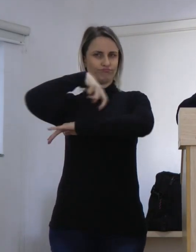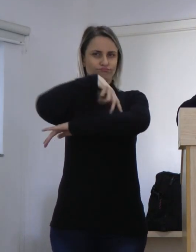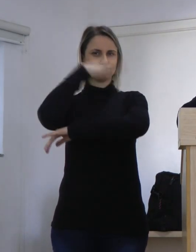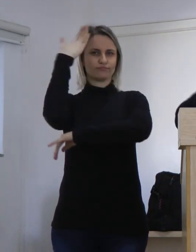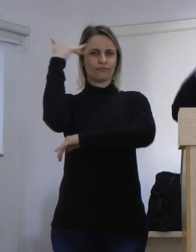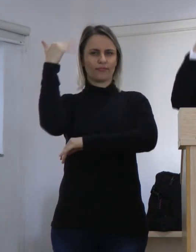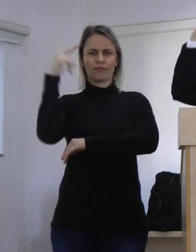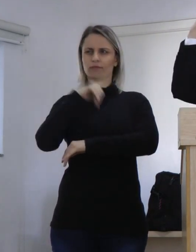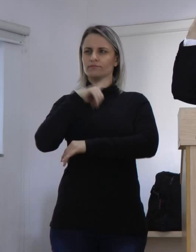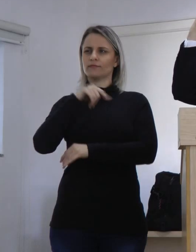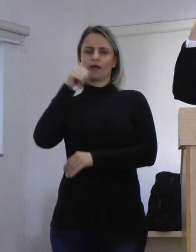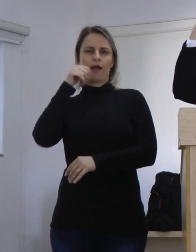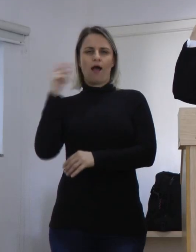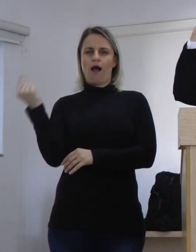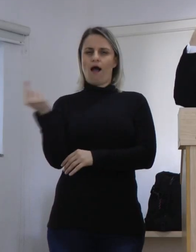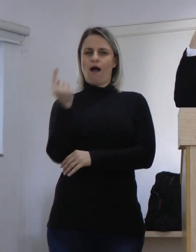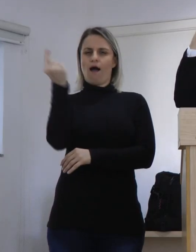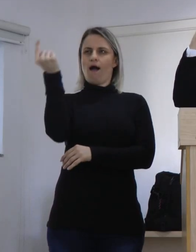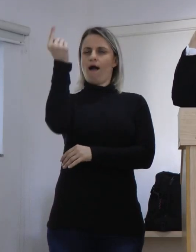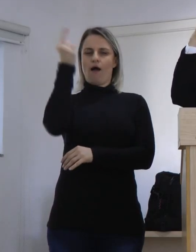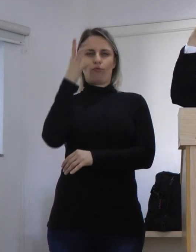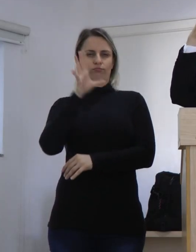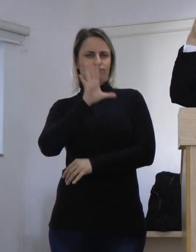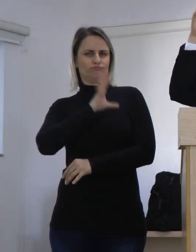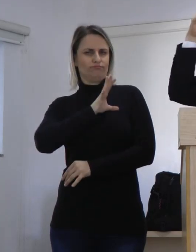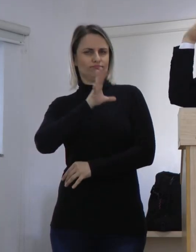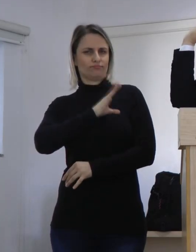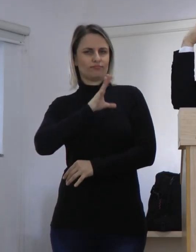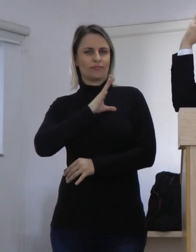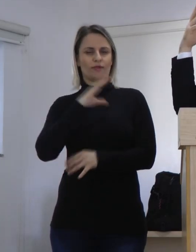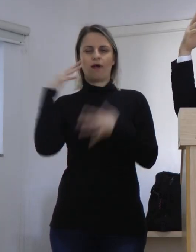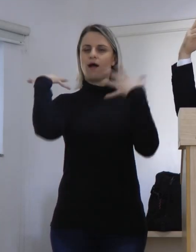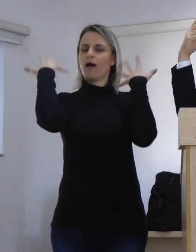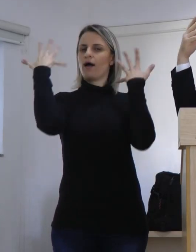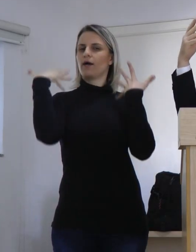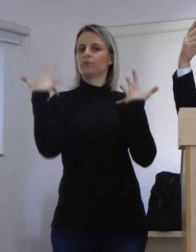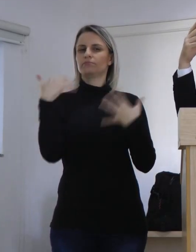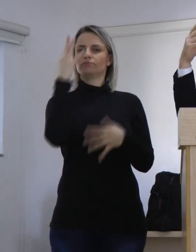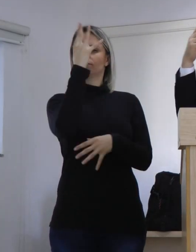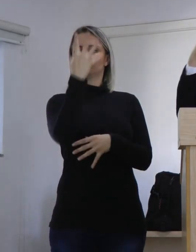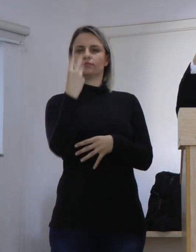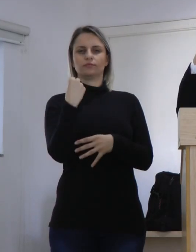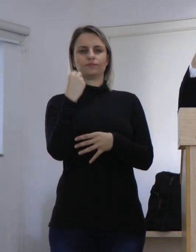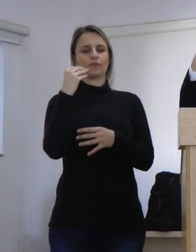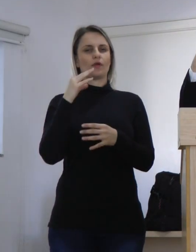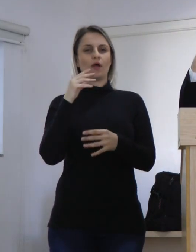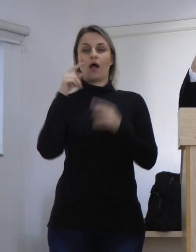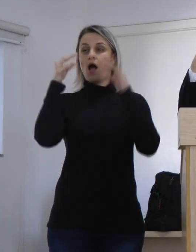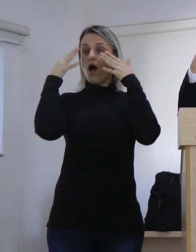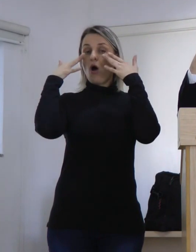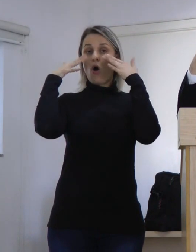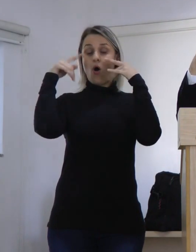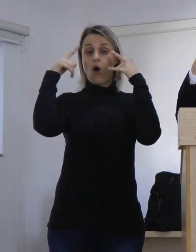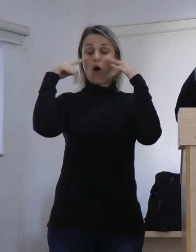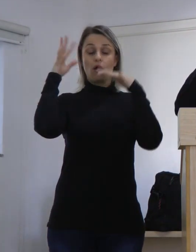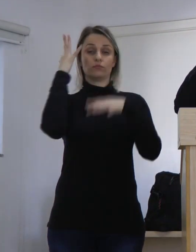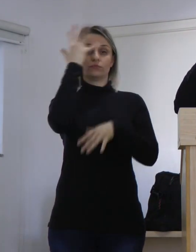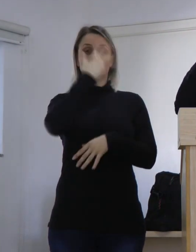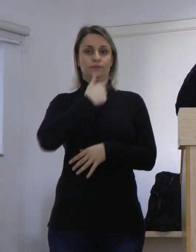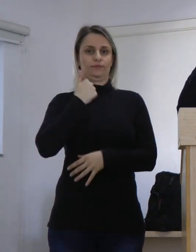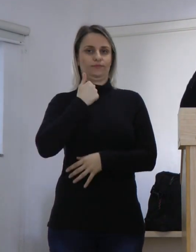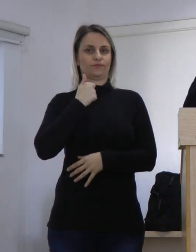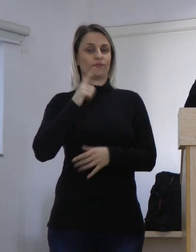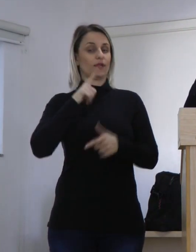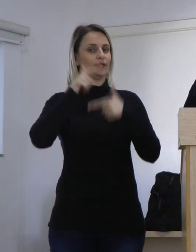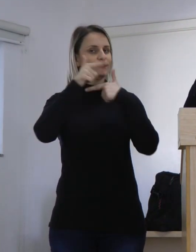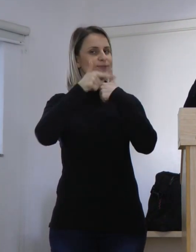Elas são belas, são altas, são ricas, têm cabelos maravilhosos, olhos encantadores,